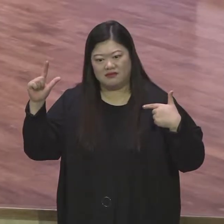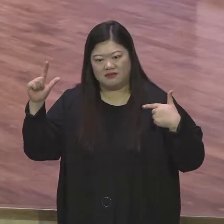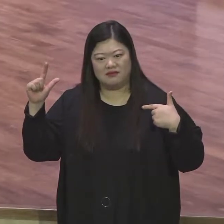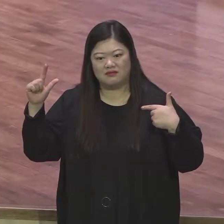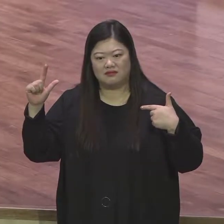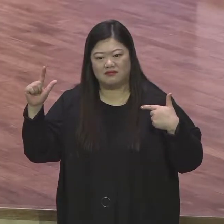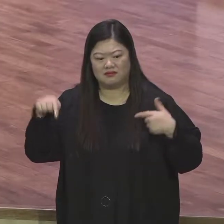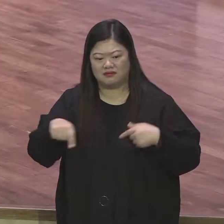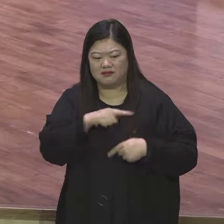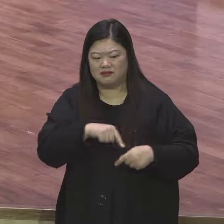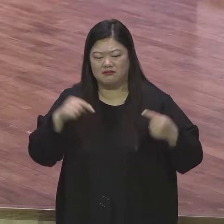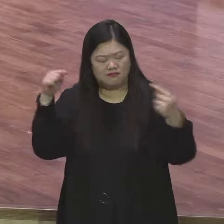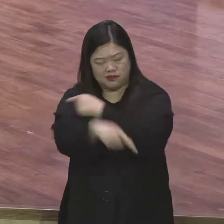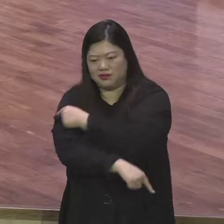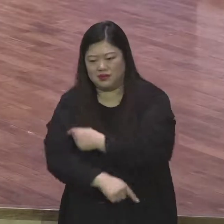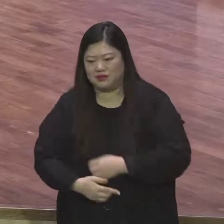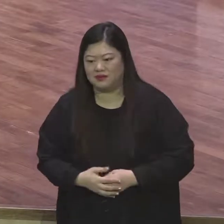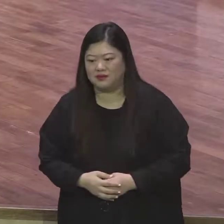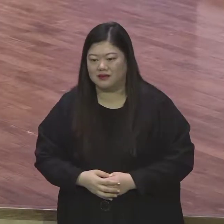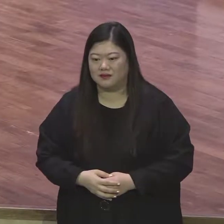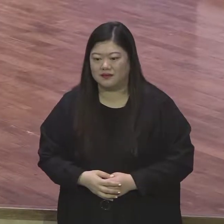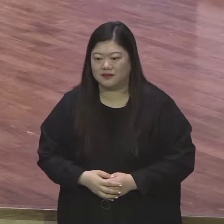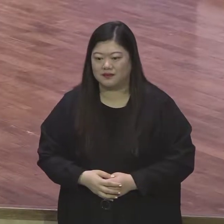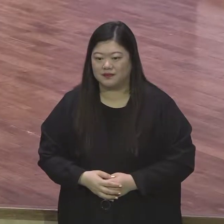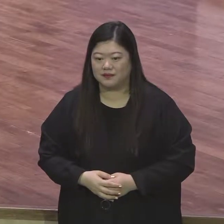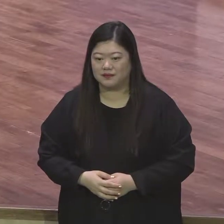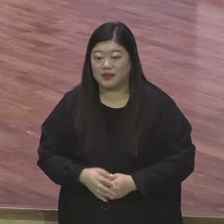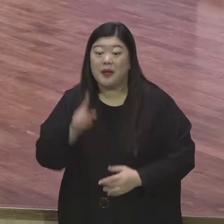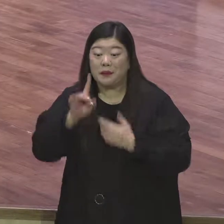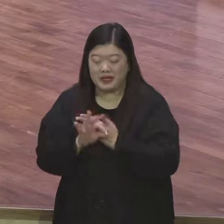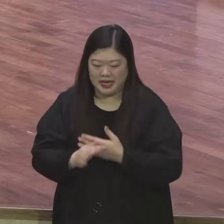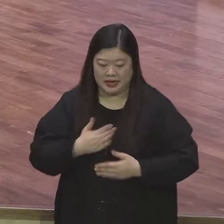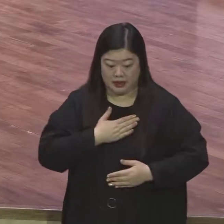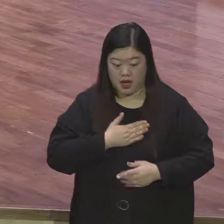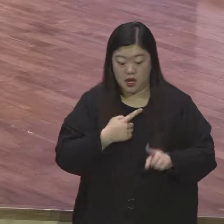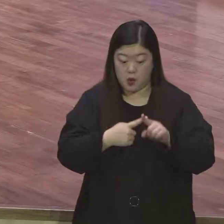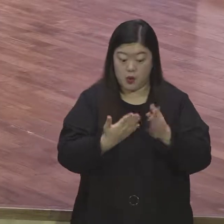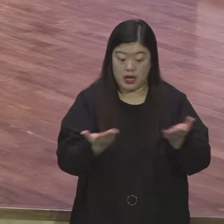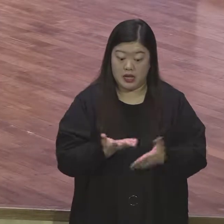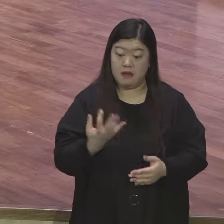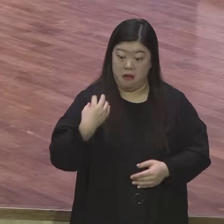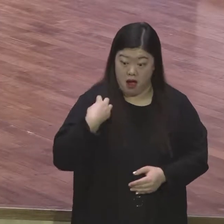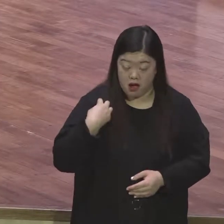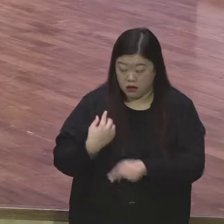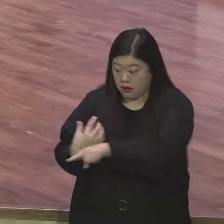가지고 그런 일을 한다 할지라도 뜻이 맞지 않으면